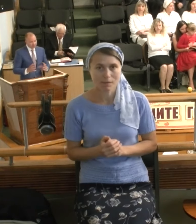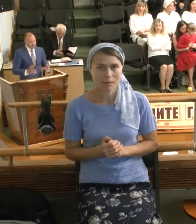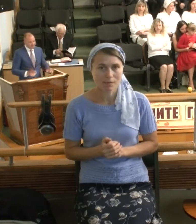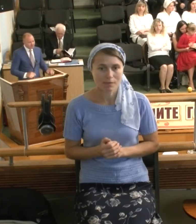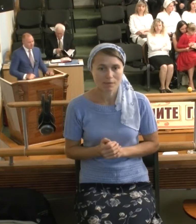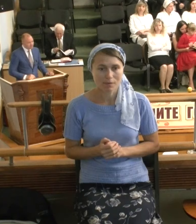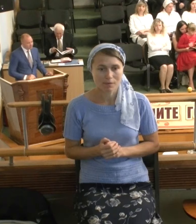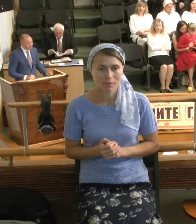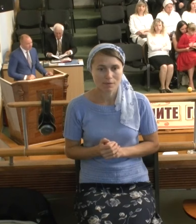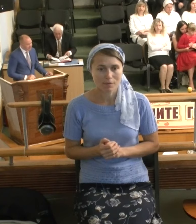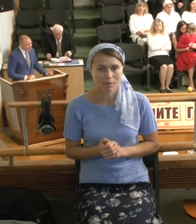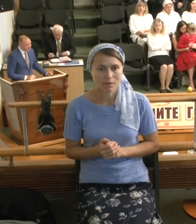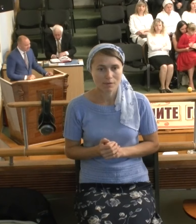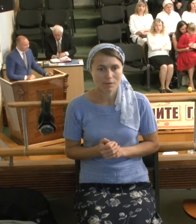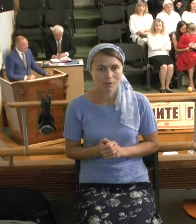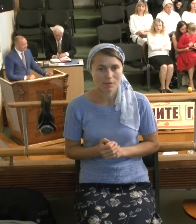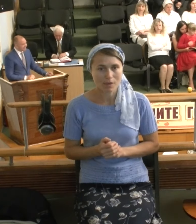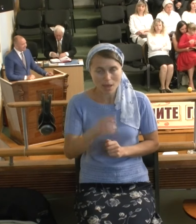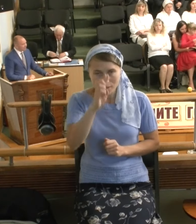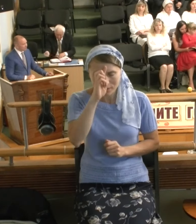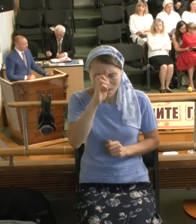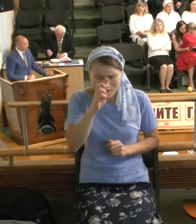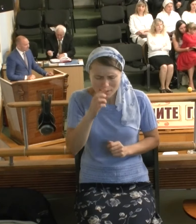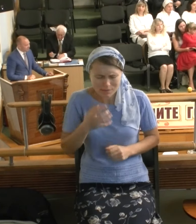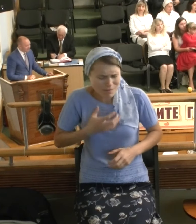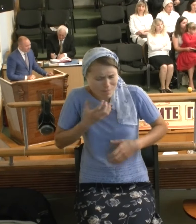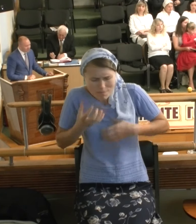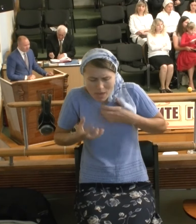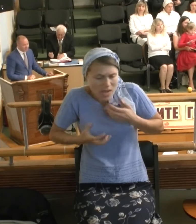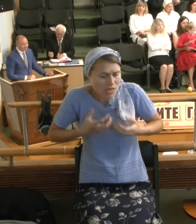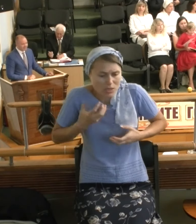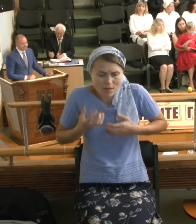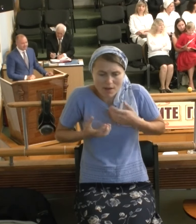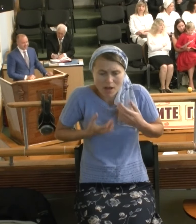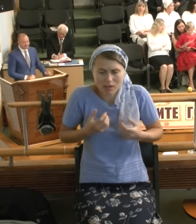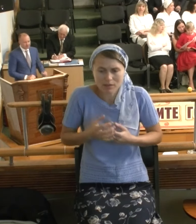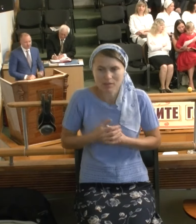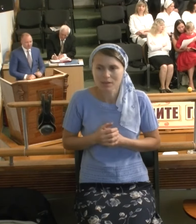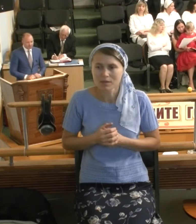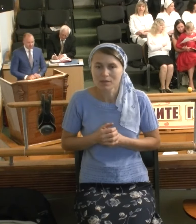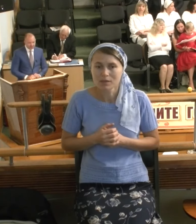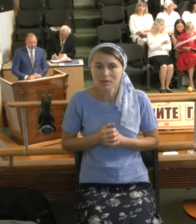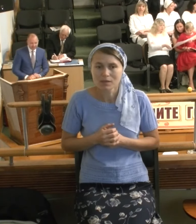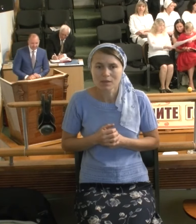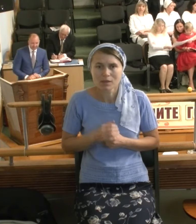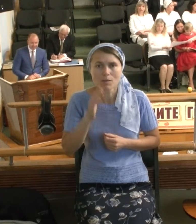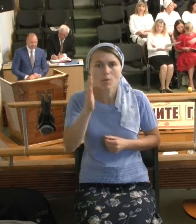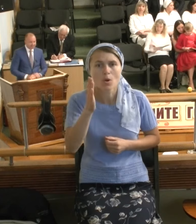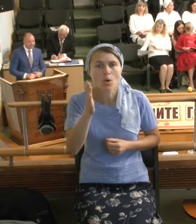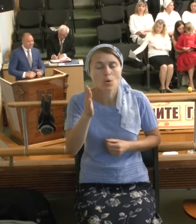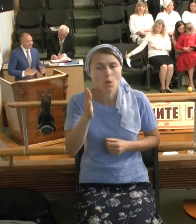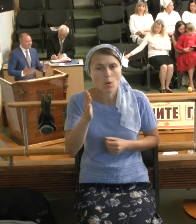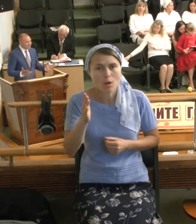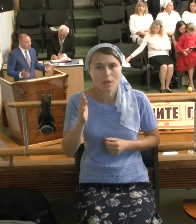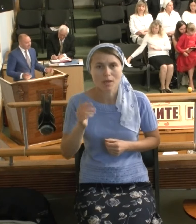То, что переживали цари, то, что переживали пророки, то, что переживали